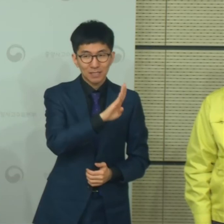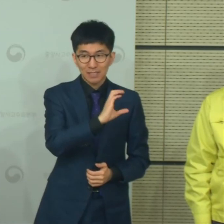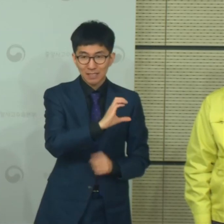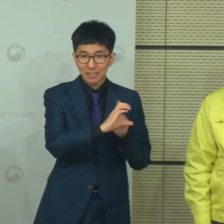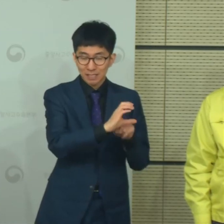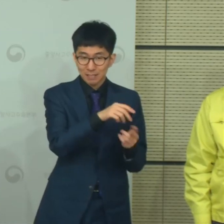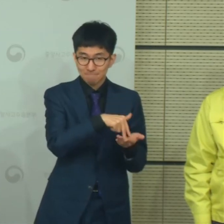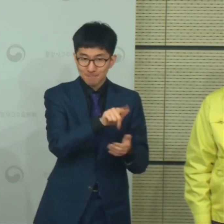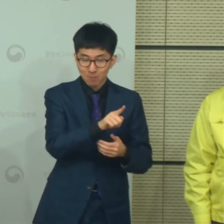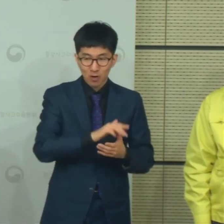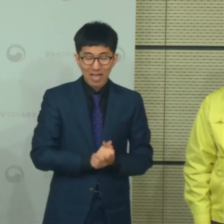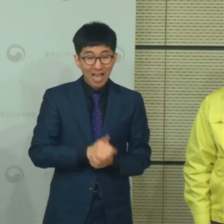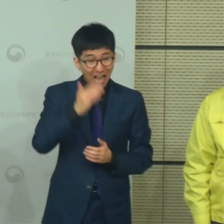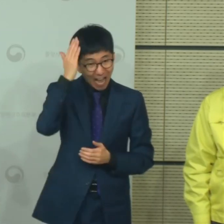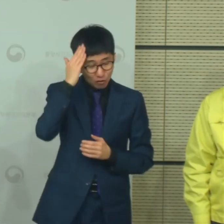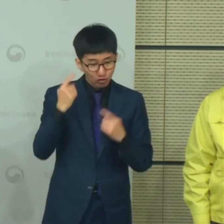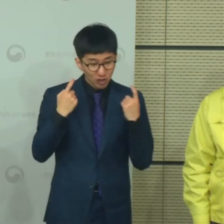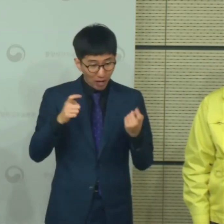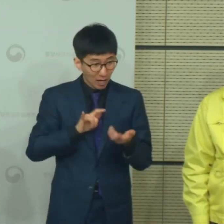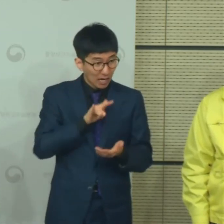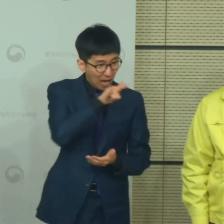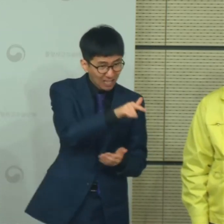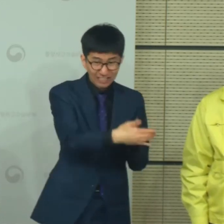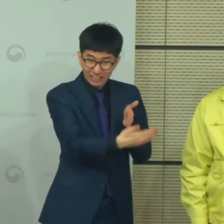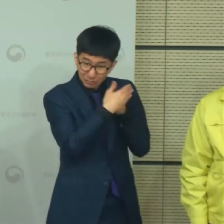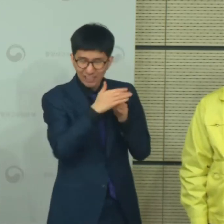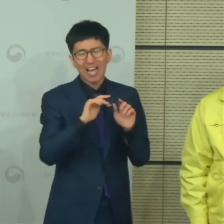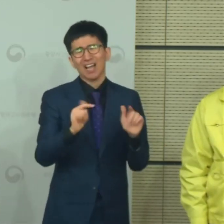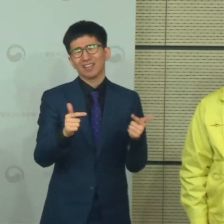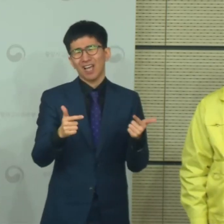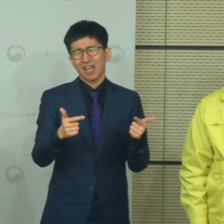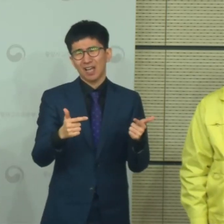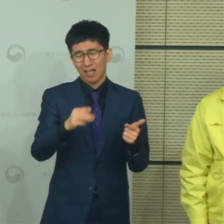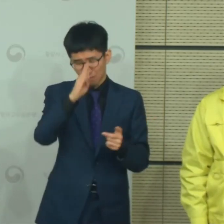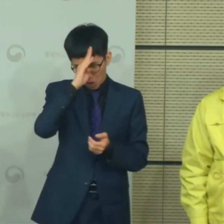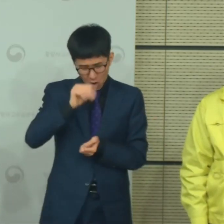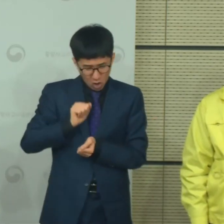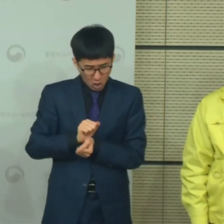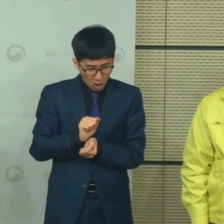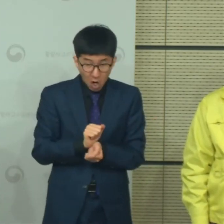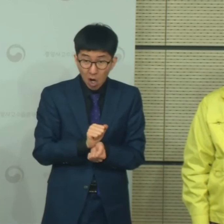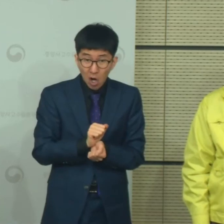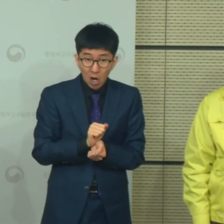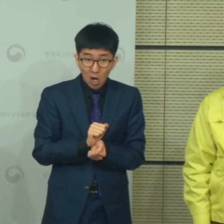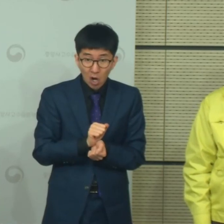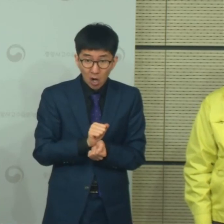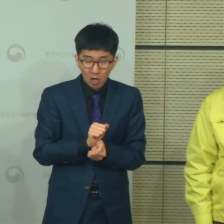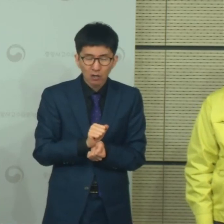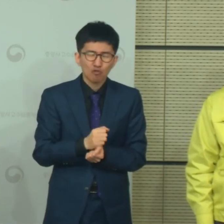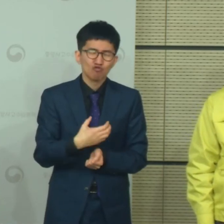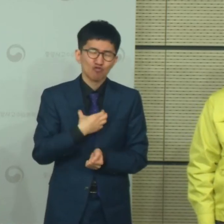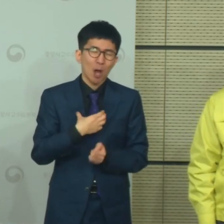여행을 금지시키는 조치가 아닙니다. 감염병 위험을 감안을 해서 한국에 여행을 할 때는 이렇게